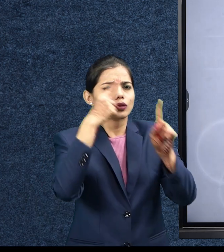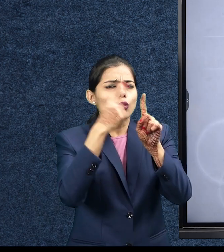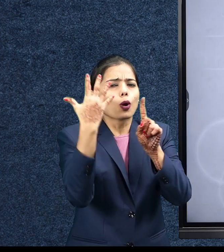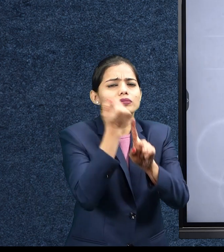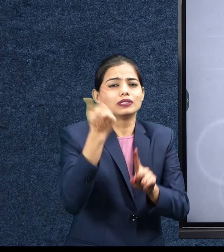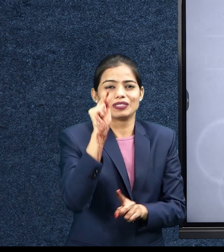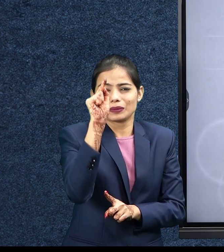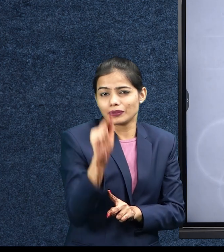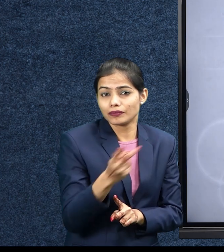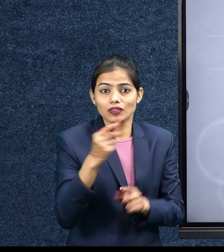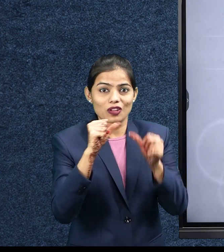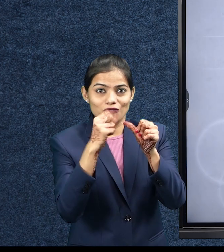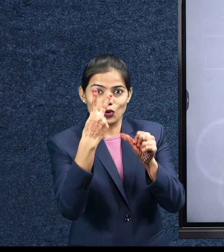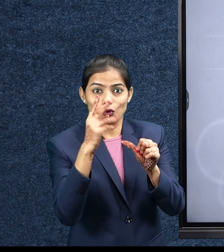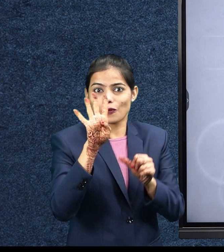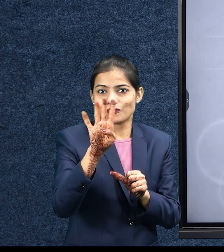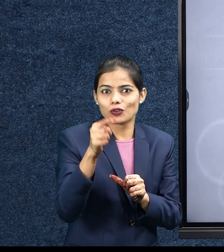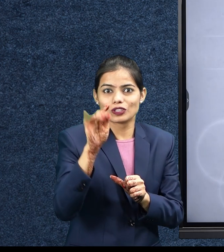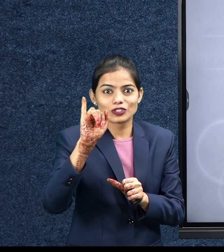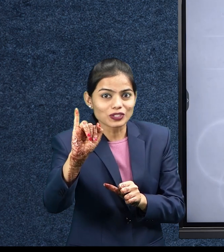इव्हेंटचे परिणाम A2 बरोबर 4, 6.